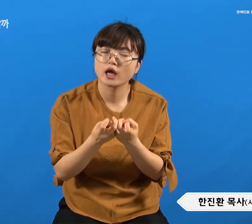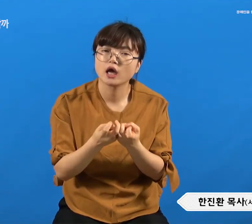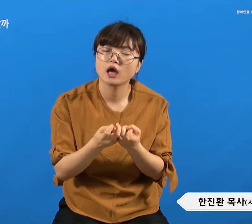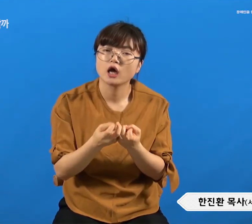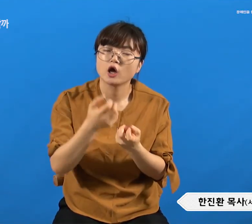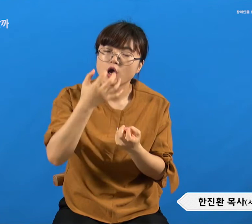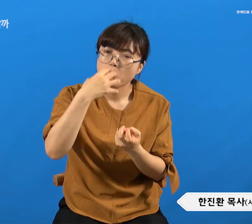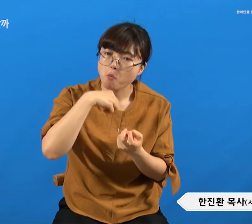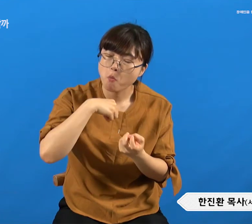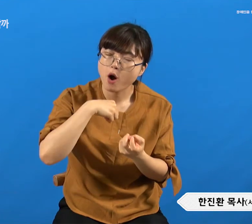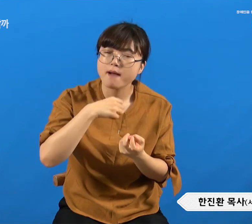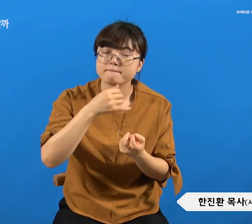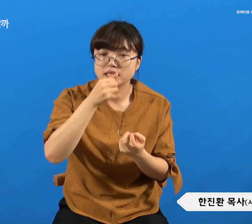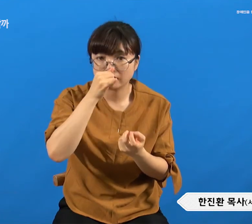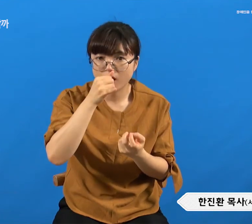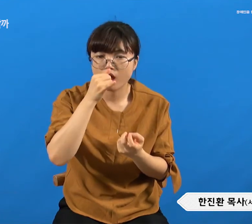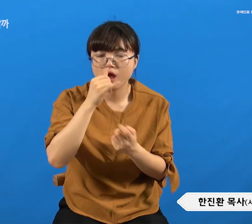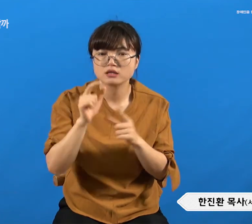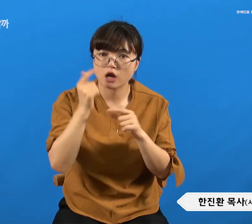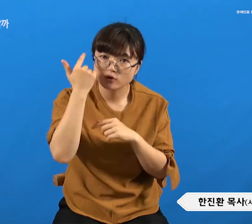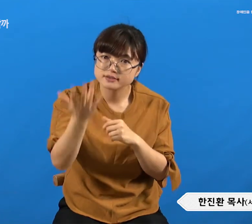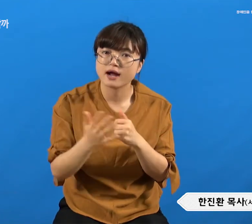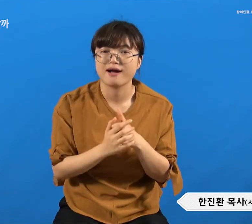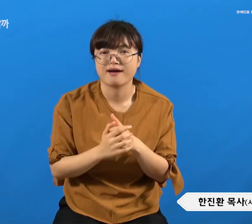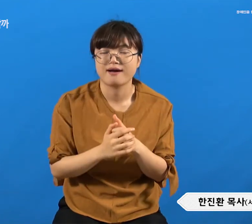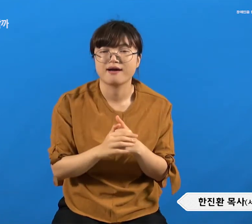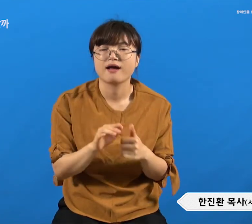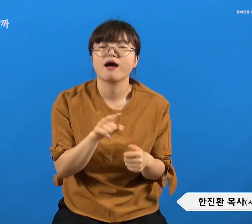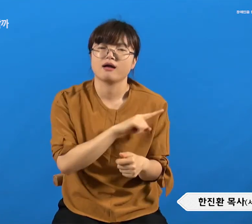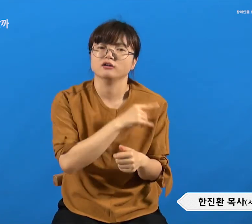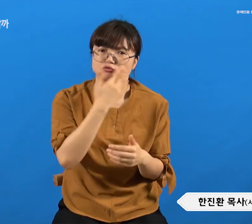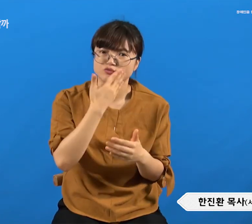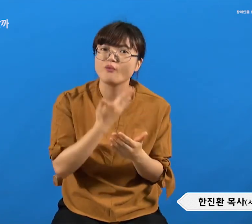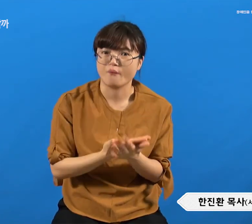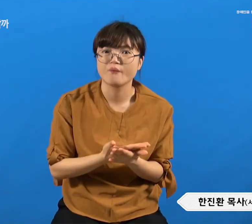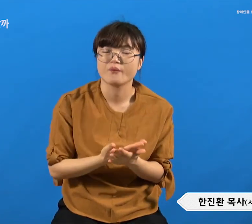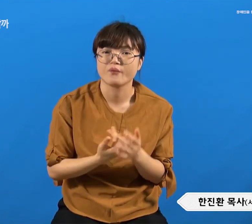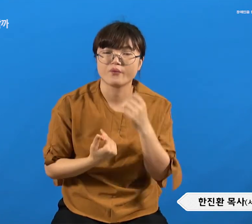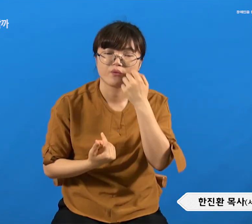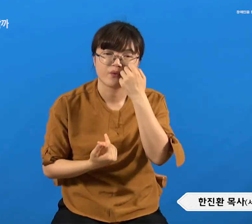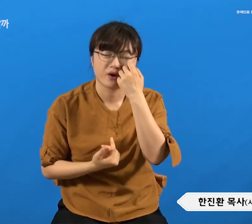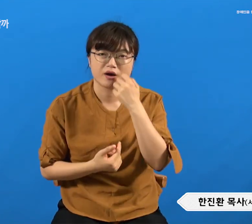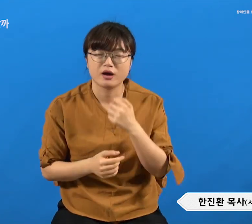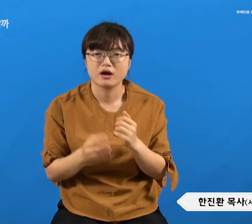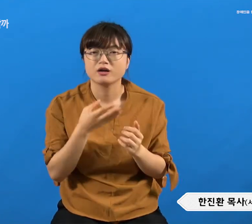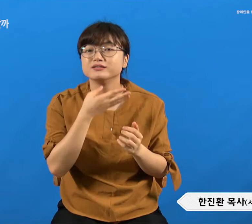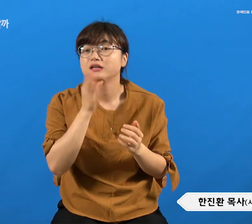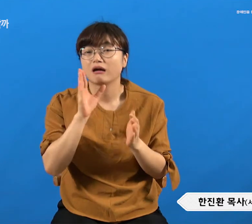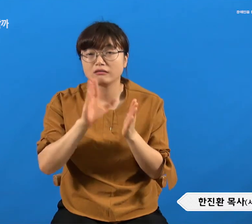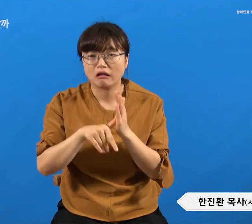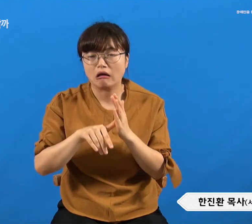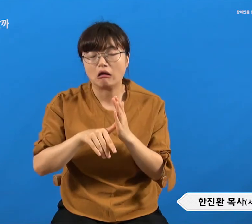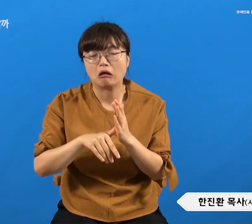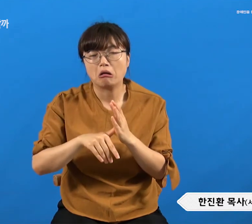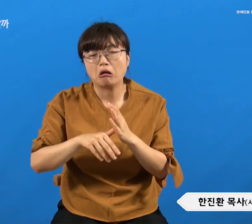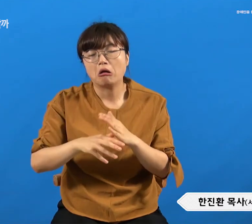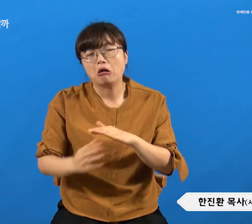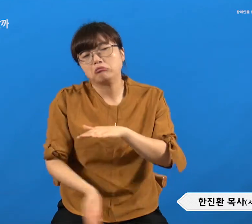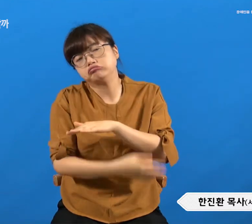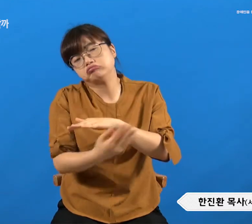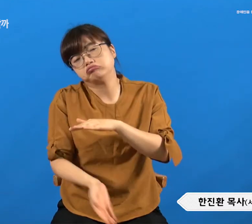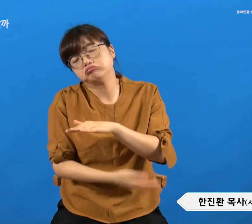있게 보람 있게 살 것인가 하는 것은 훨씬 더 중요한 문제입니다. 후반전을 잘못